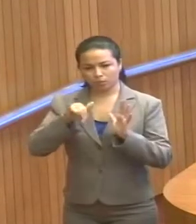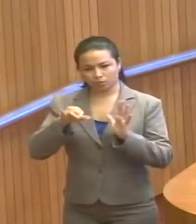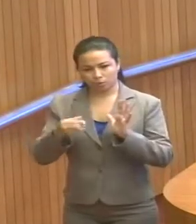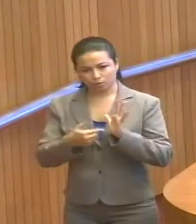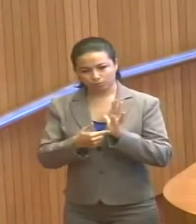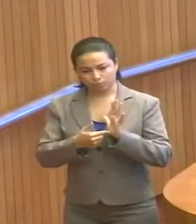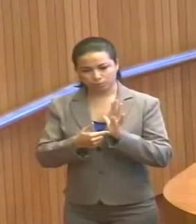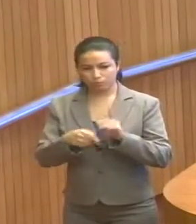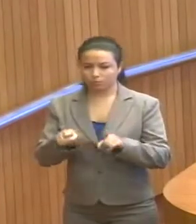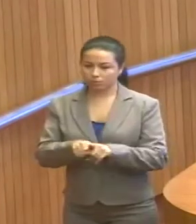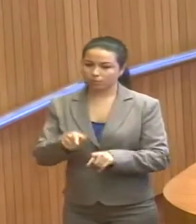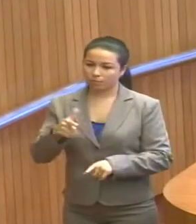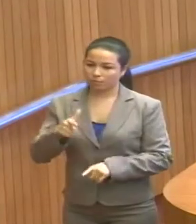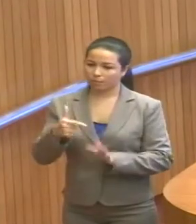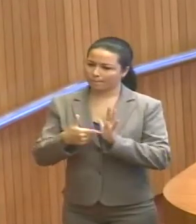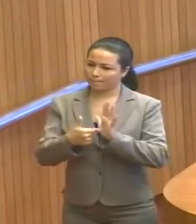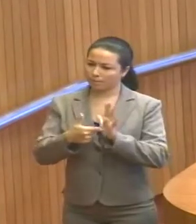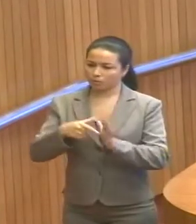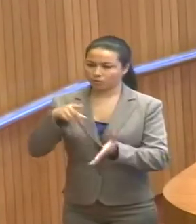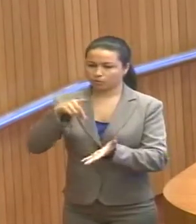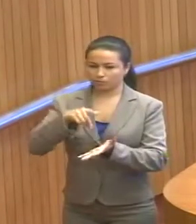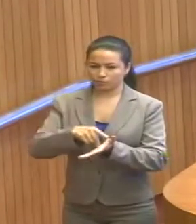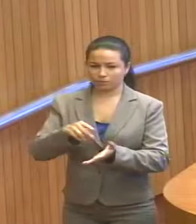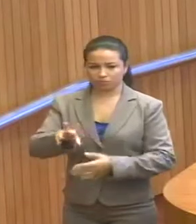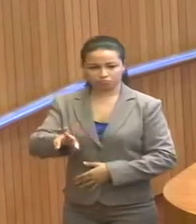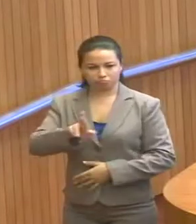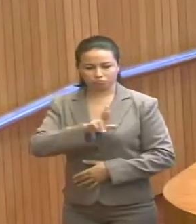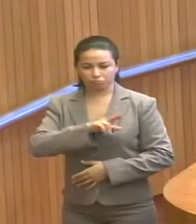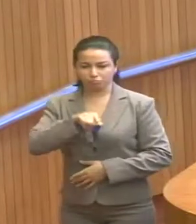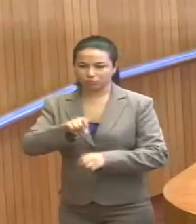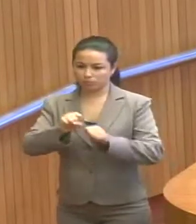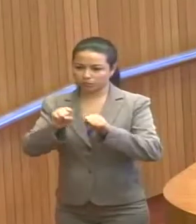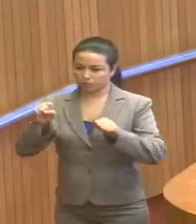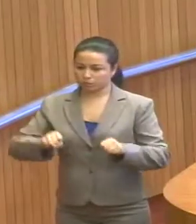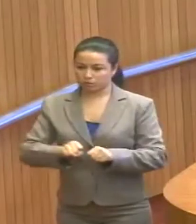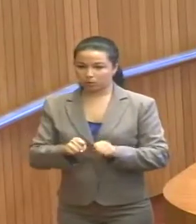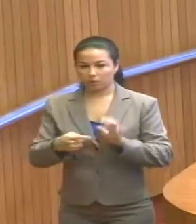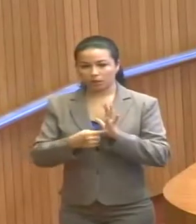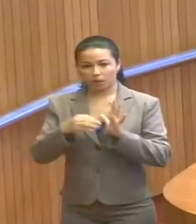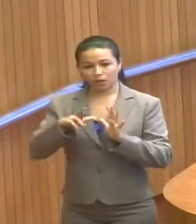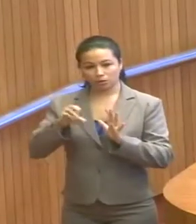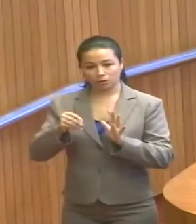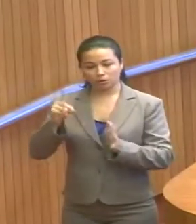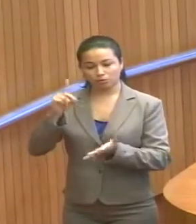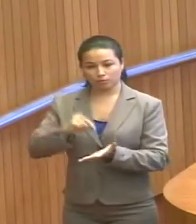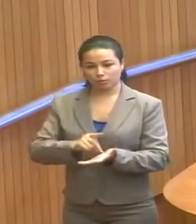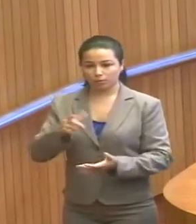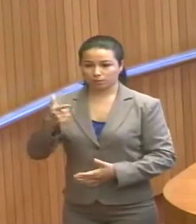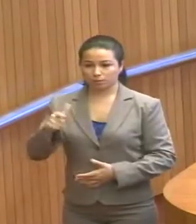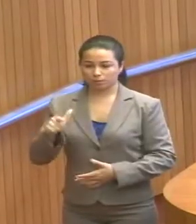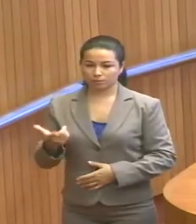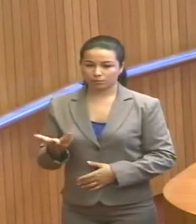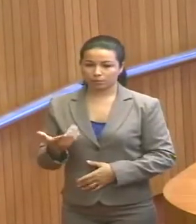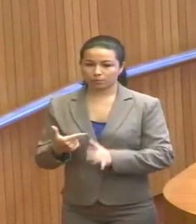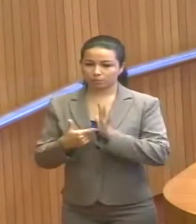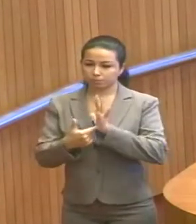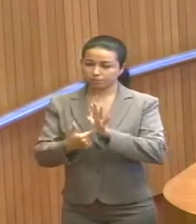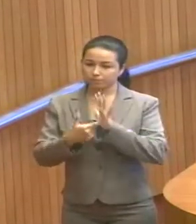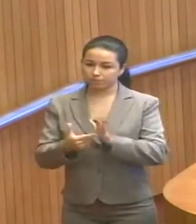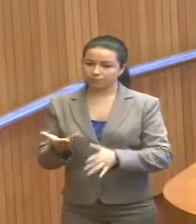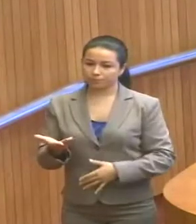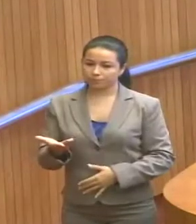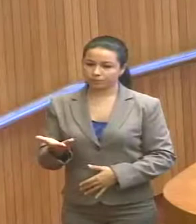que, aliás, não aponta efetivamente soluções para o sistema. O relatório efetivamente não